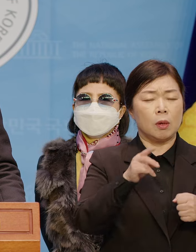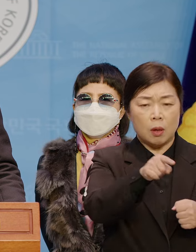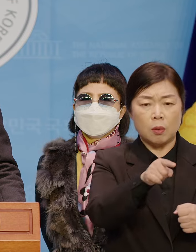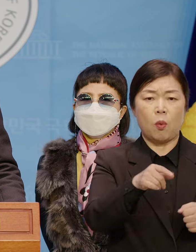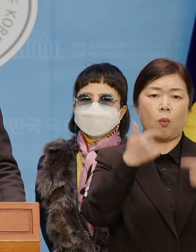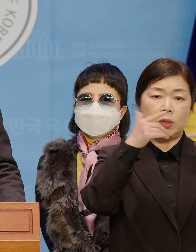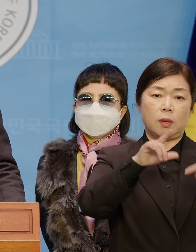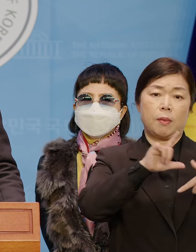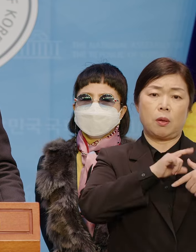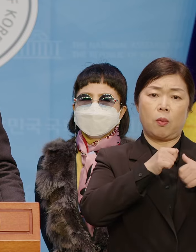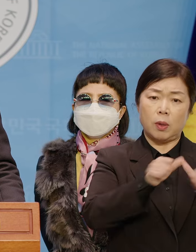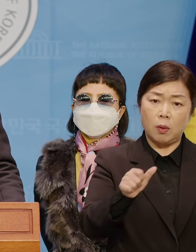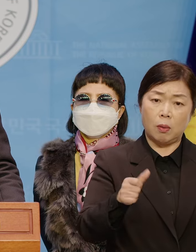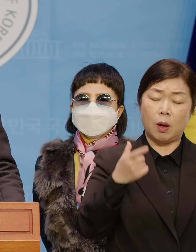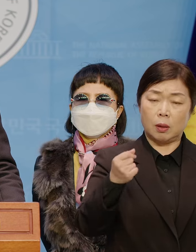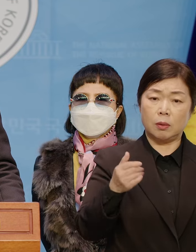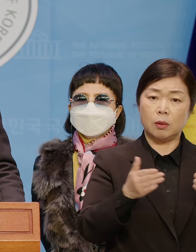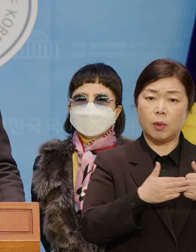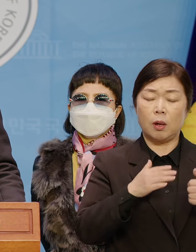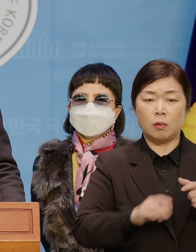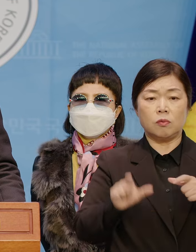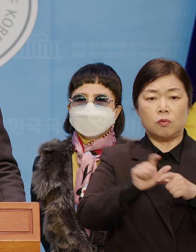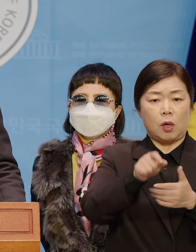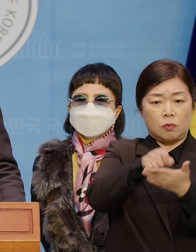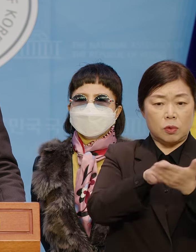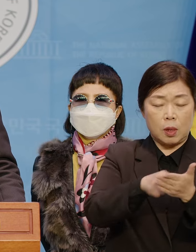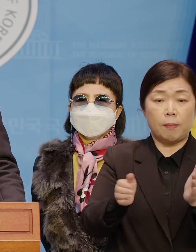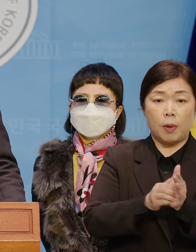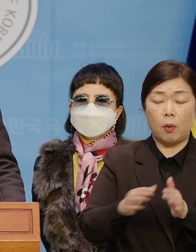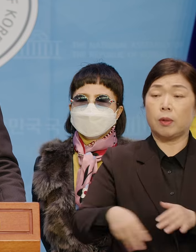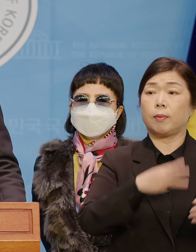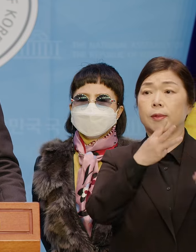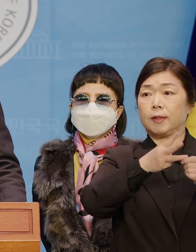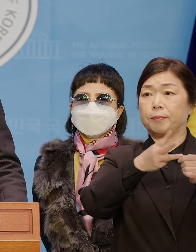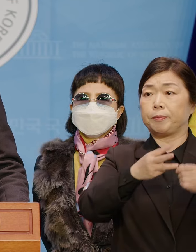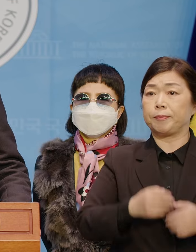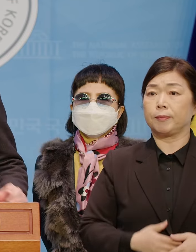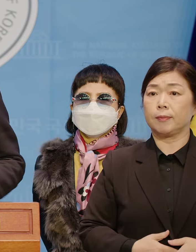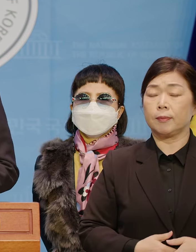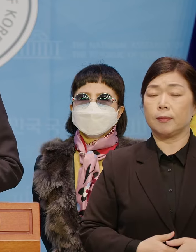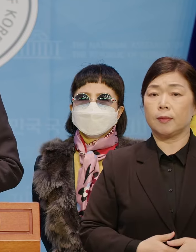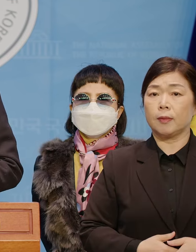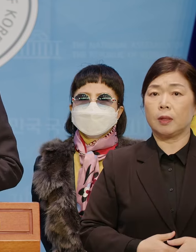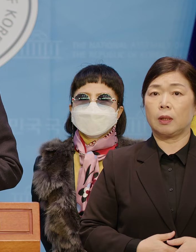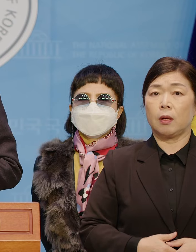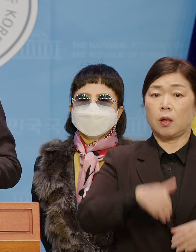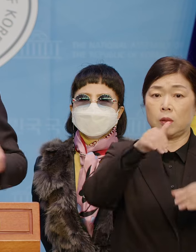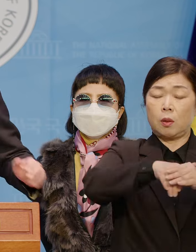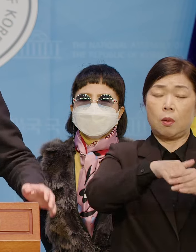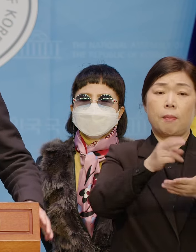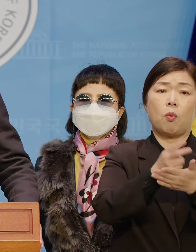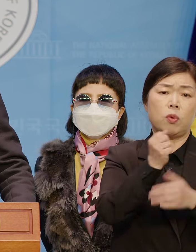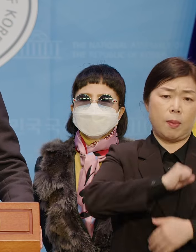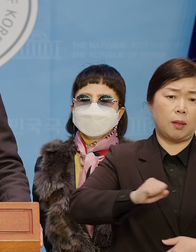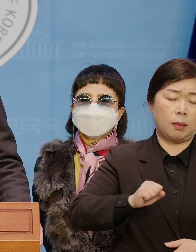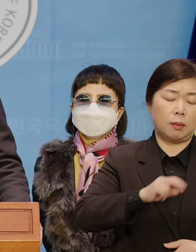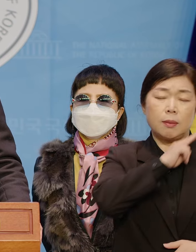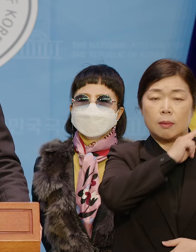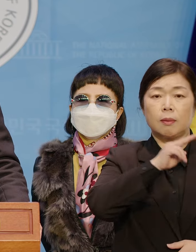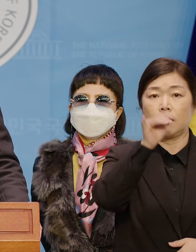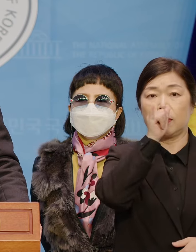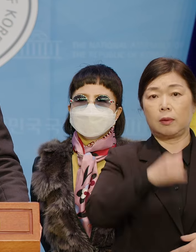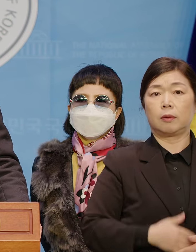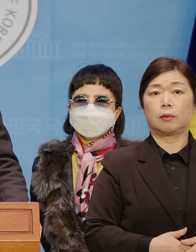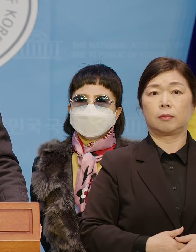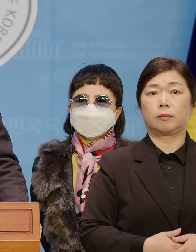발언이지 않을까 싶어서 저희가 추가 취재를 했고 또 세 번째로는 그 선거법 위반 또 의혹이 있습니다